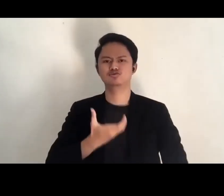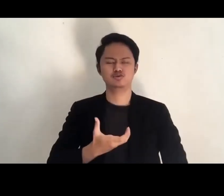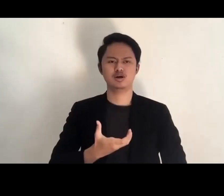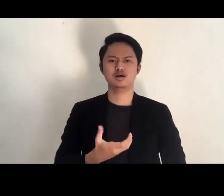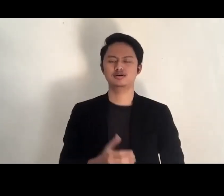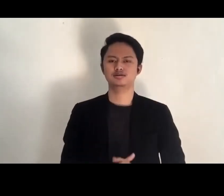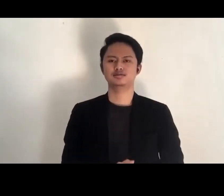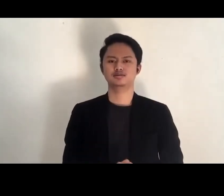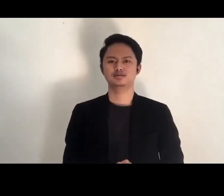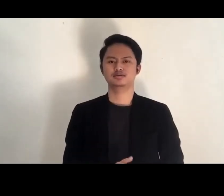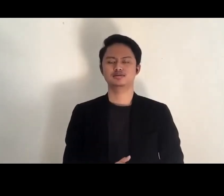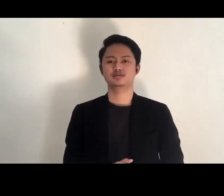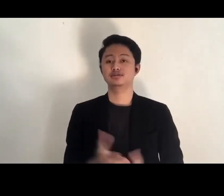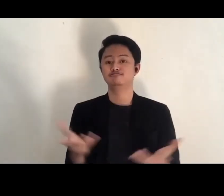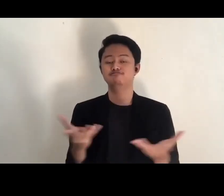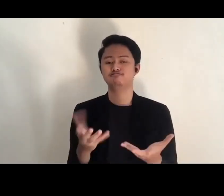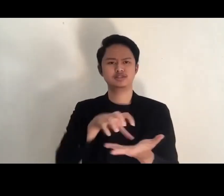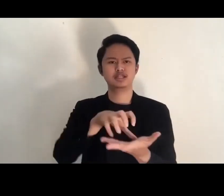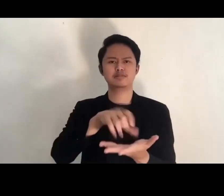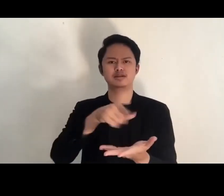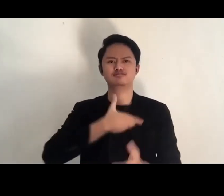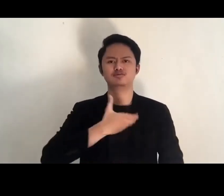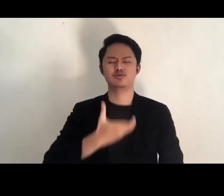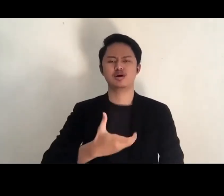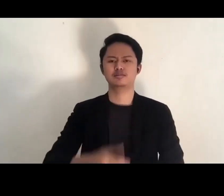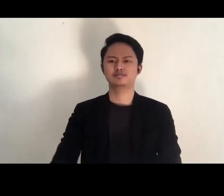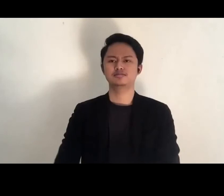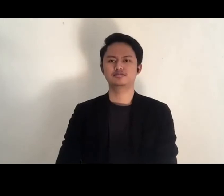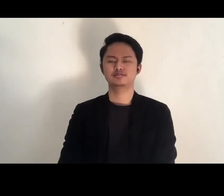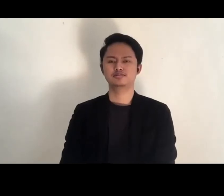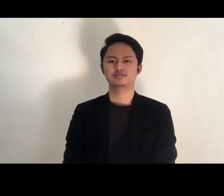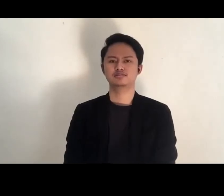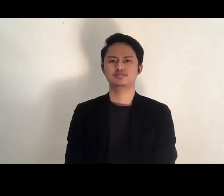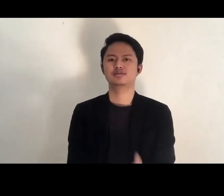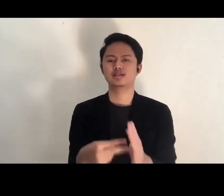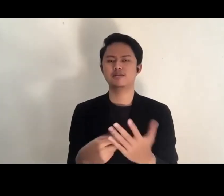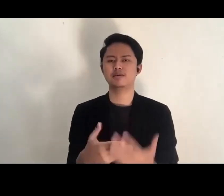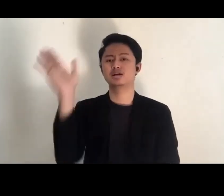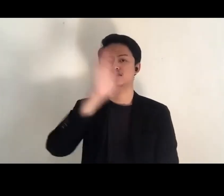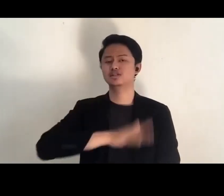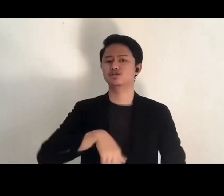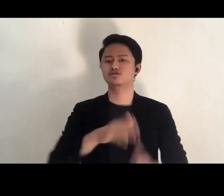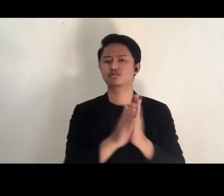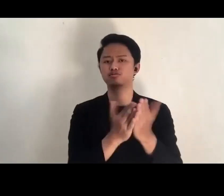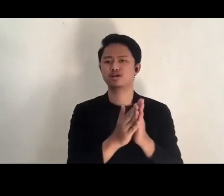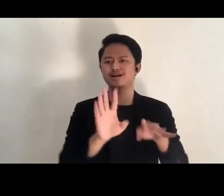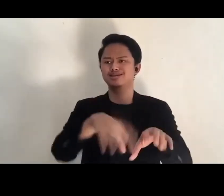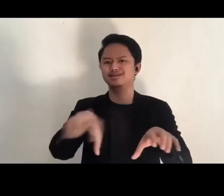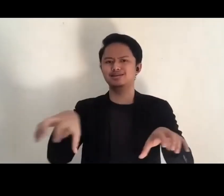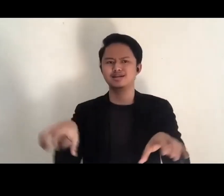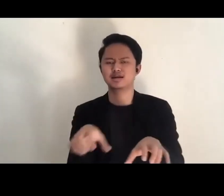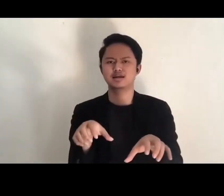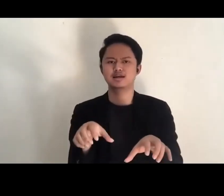di wilayah. Sehingga hampir seluruh perpustakaan kami di daerah sudah